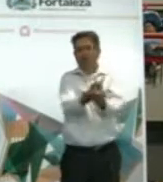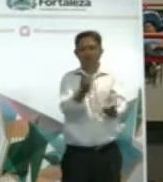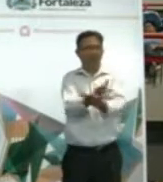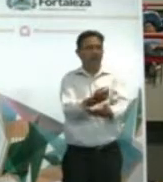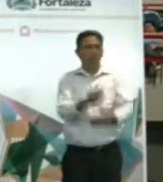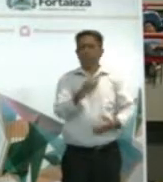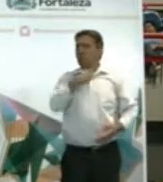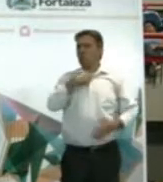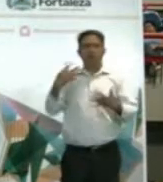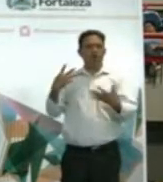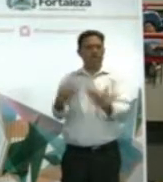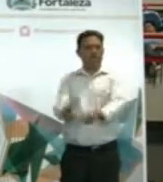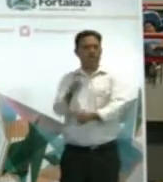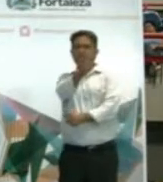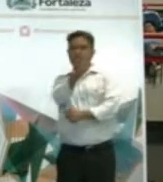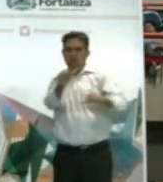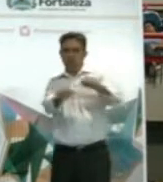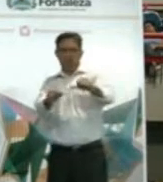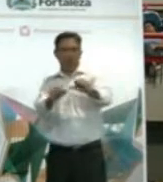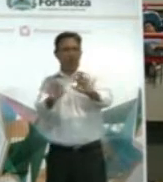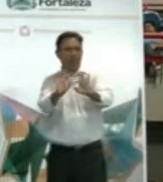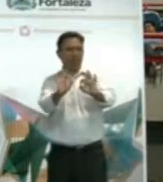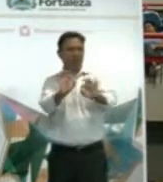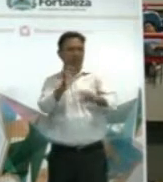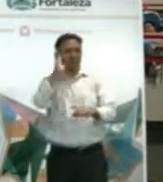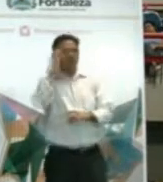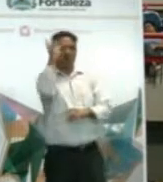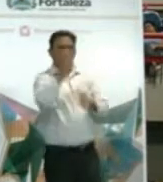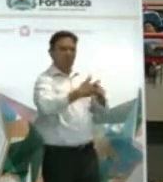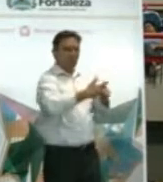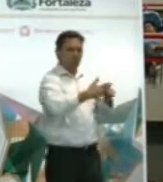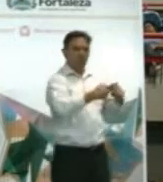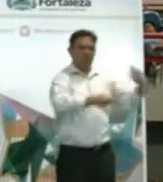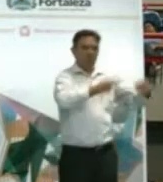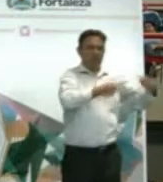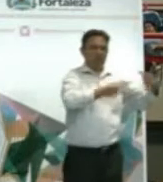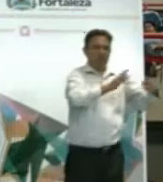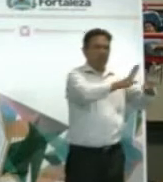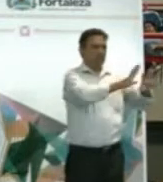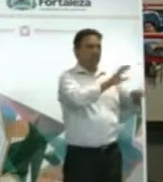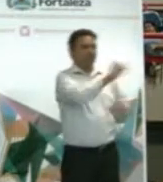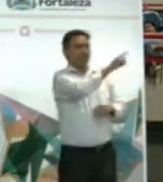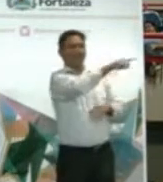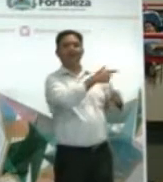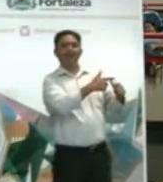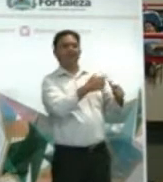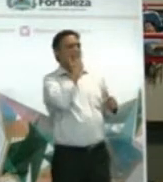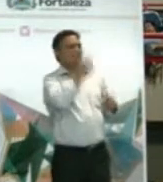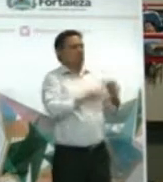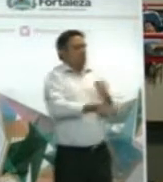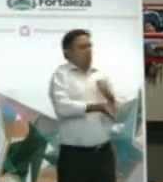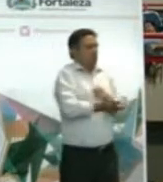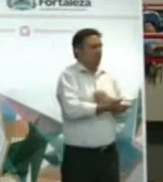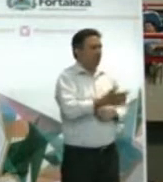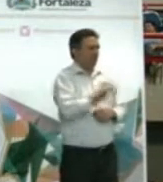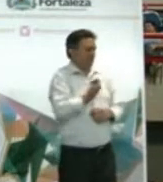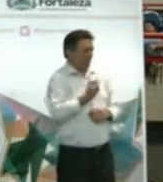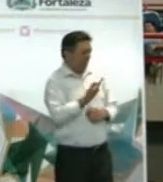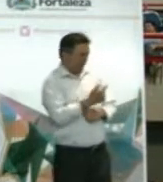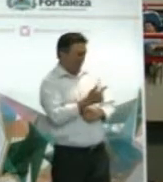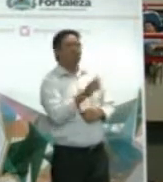aceitar isso. Que solução para problema de corrupção, como se na época da ditadura não tivesse corrupção. E como tinha